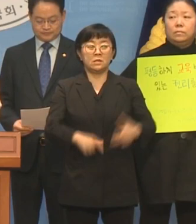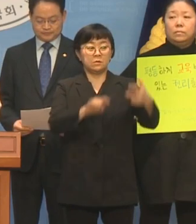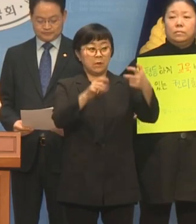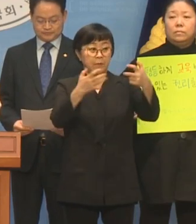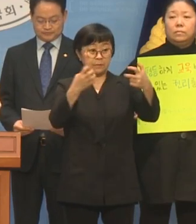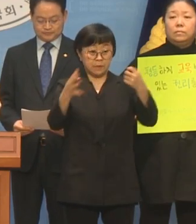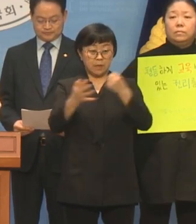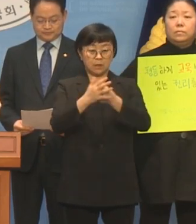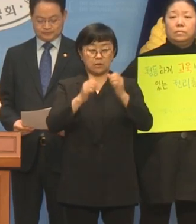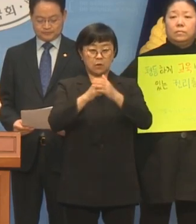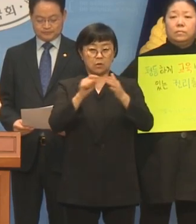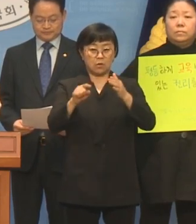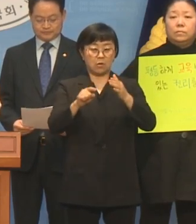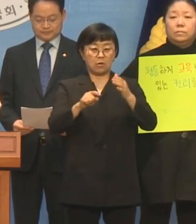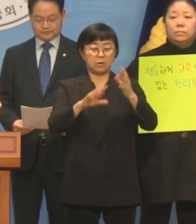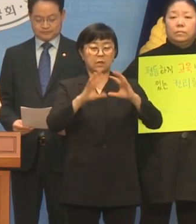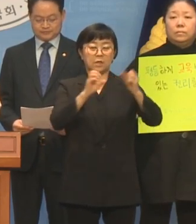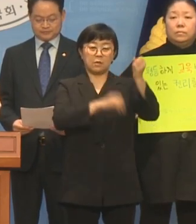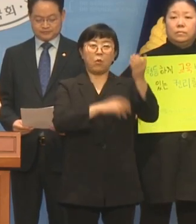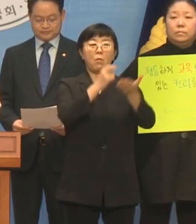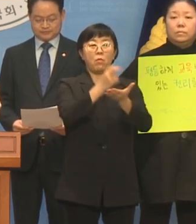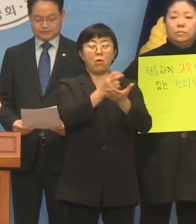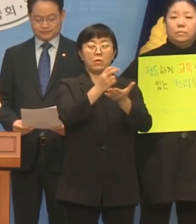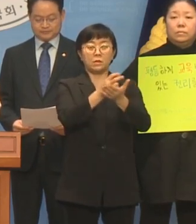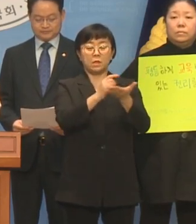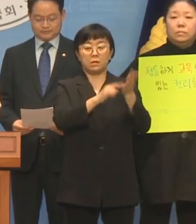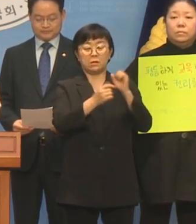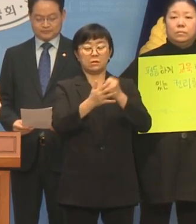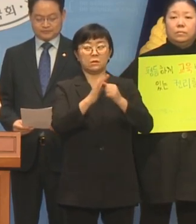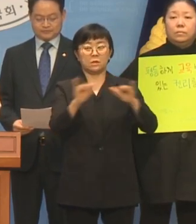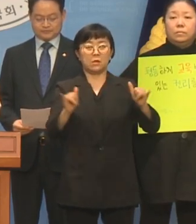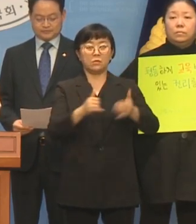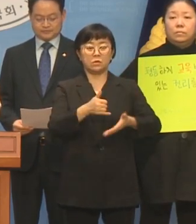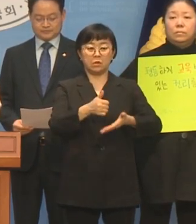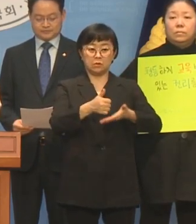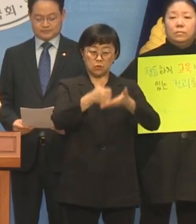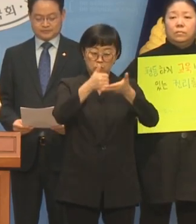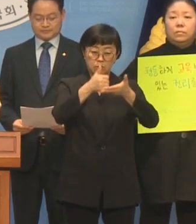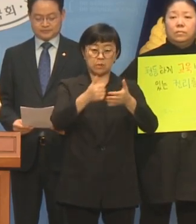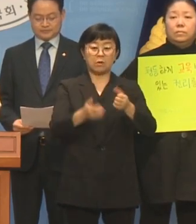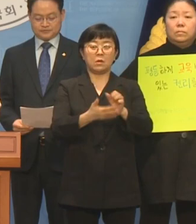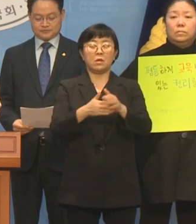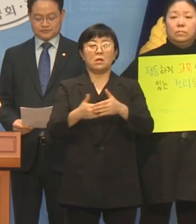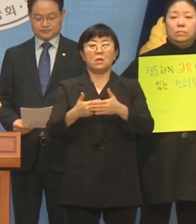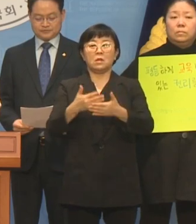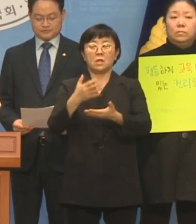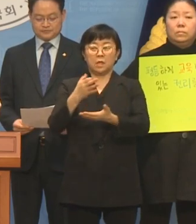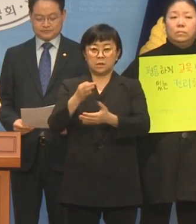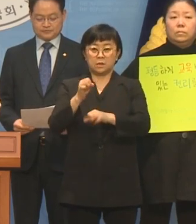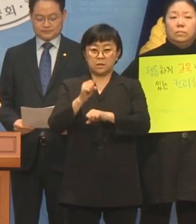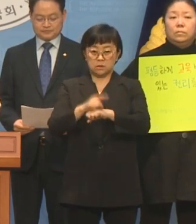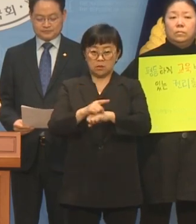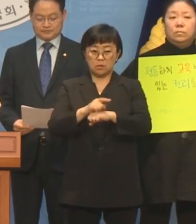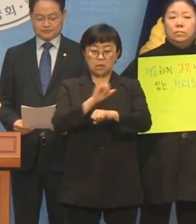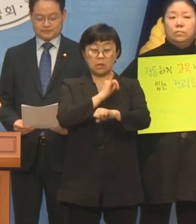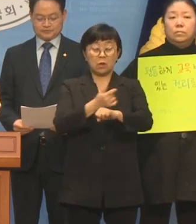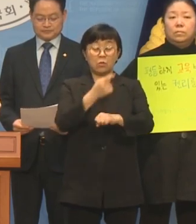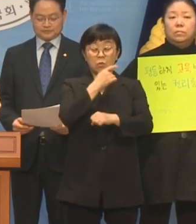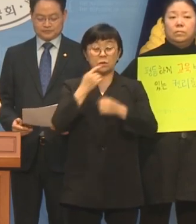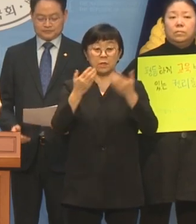지능인은 헌법에서 고지하고 있는 인간으로서의 존엄성과 가치성, 행복 추구권과 인권 보장에서